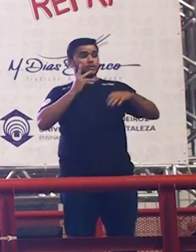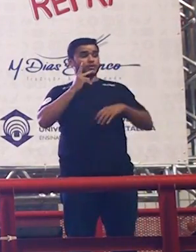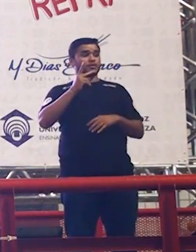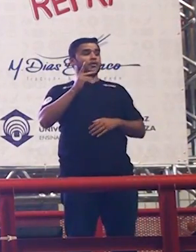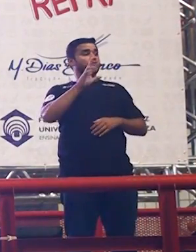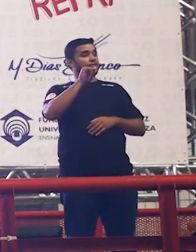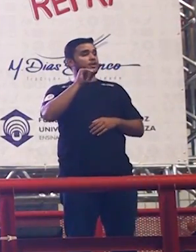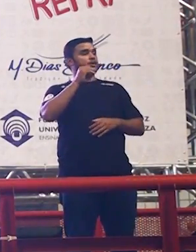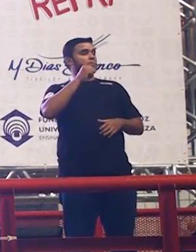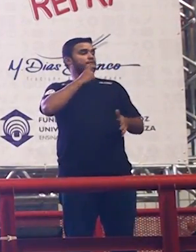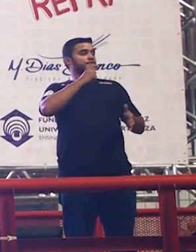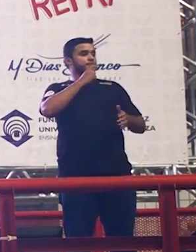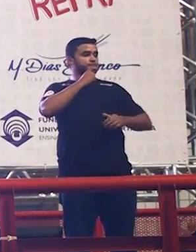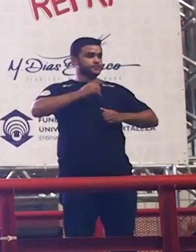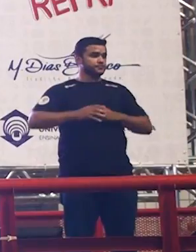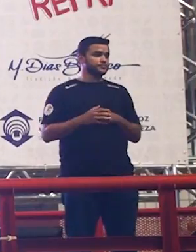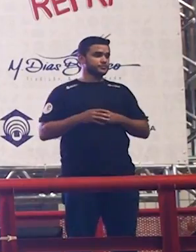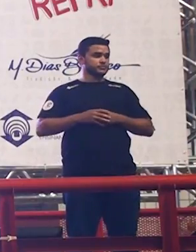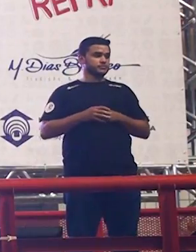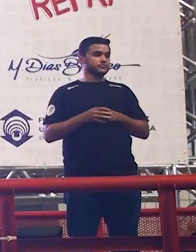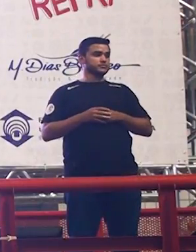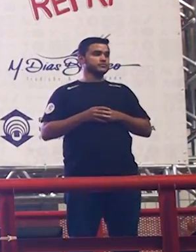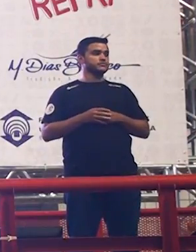inversamente proporcionais. Beleza?